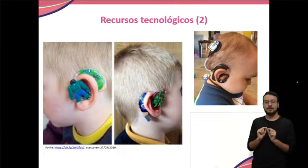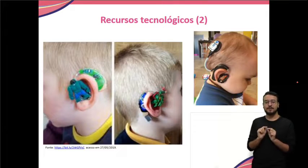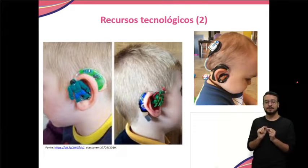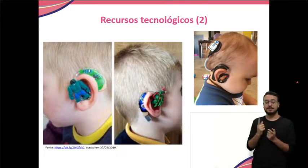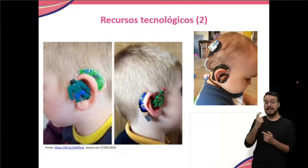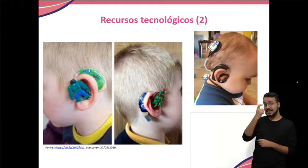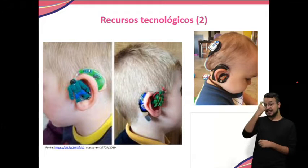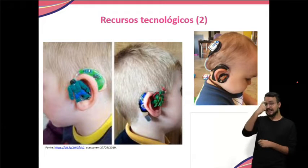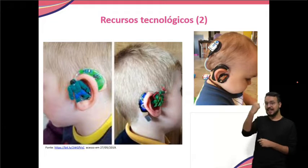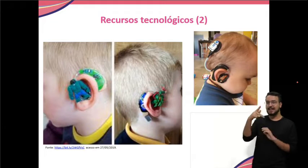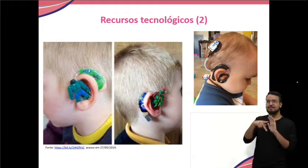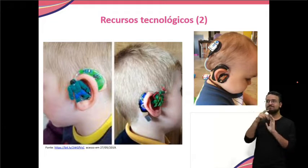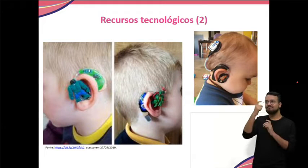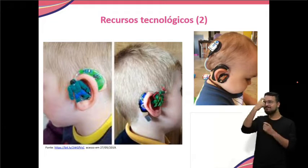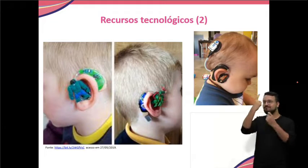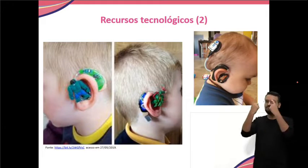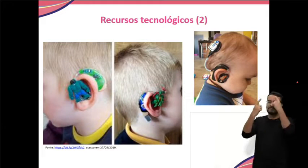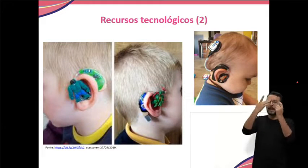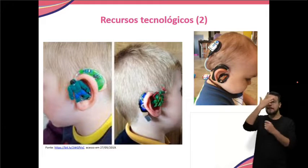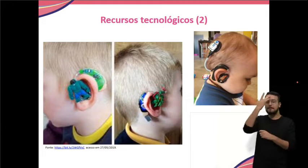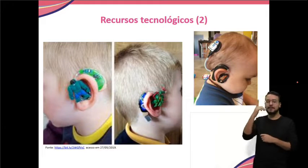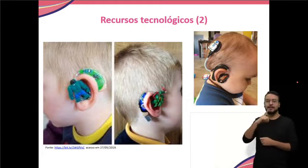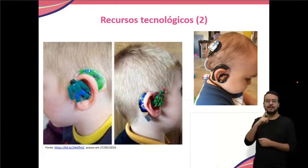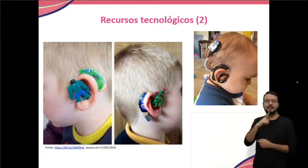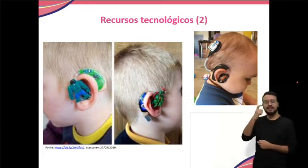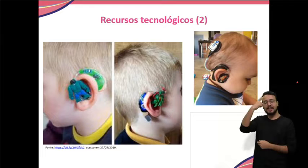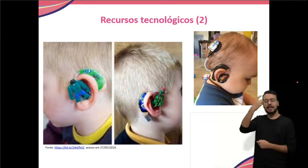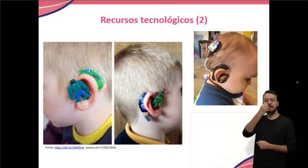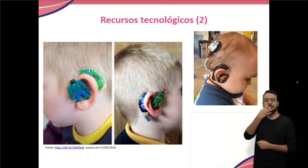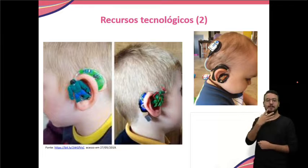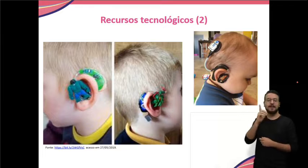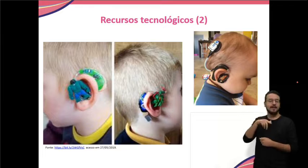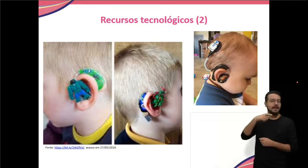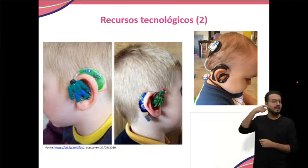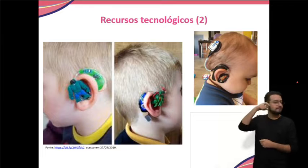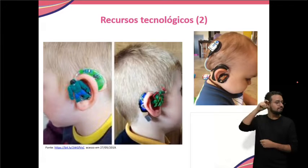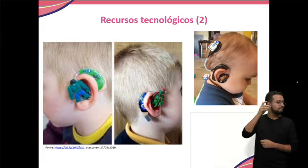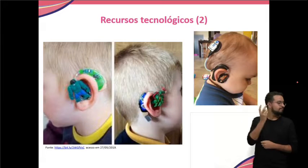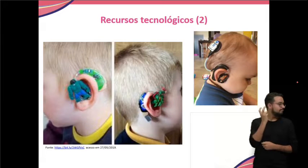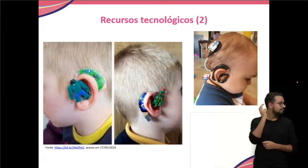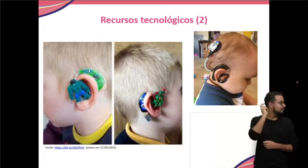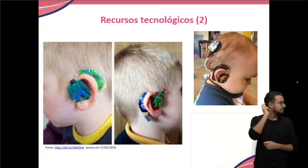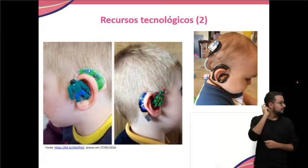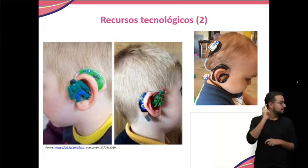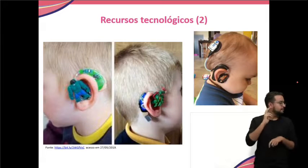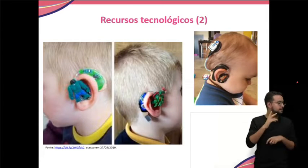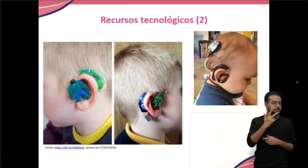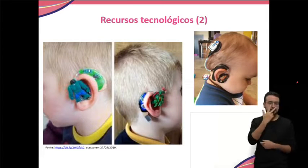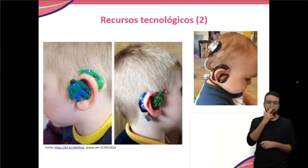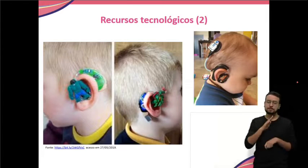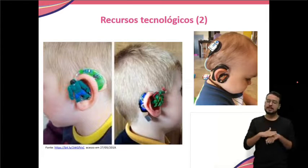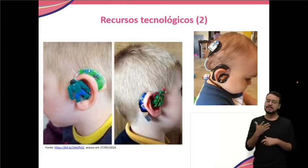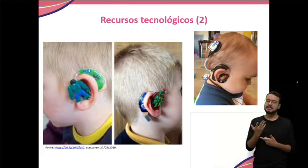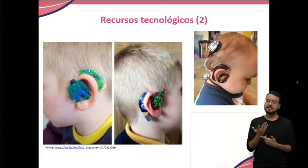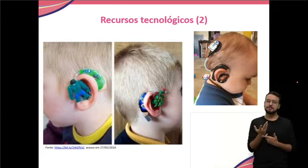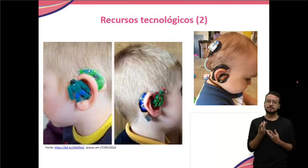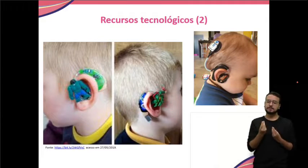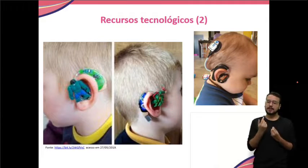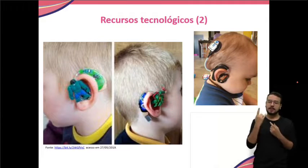ideias criativas, né, que as pessoas têm para deixar esse aparelho um pouco mais, digamos assim, atraente para as